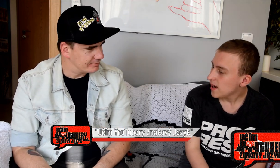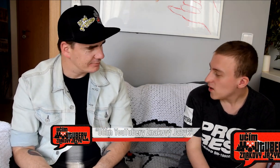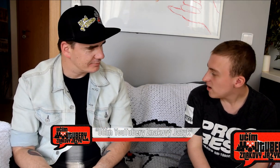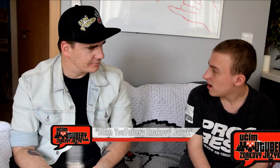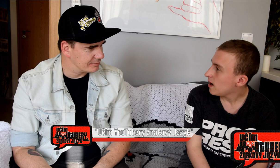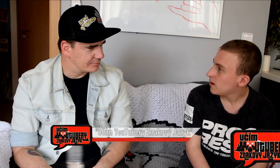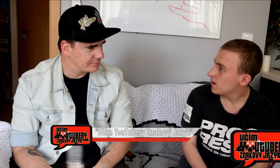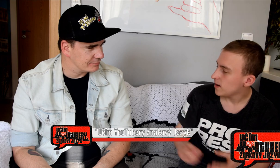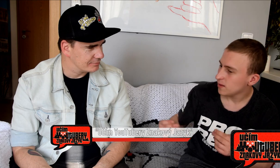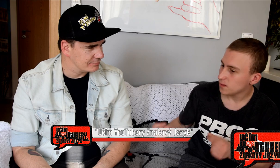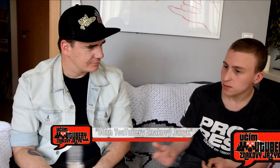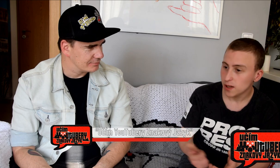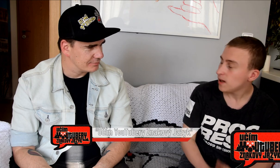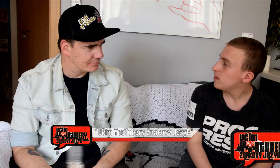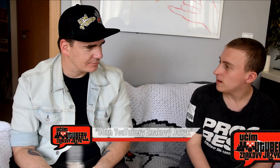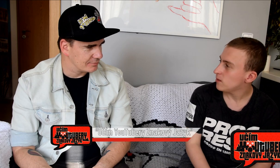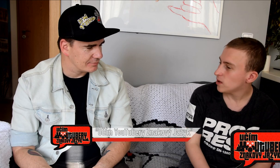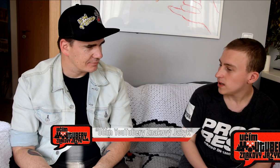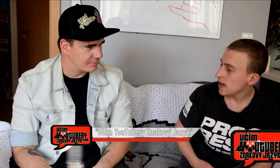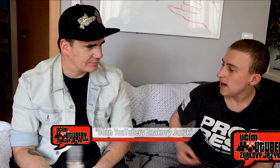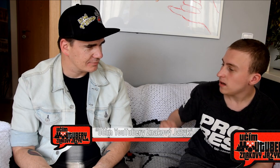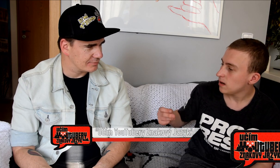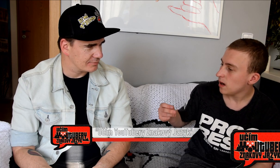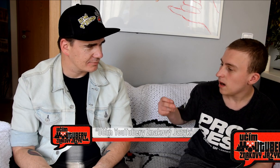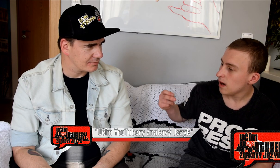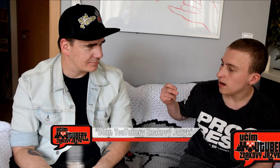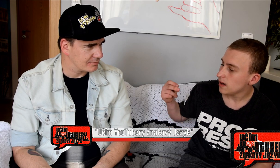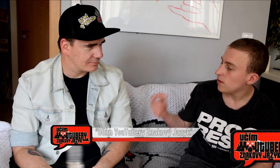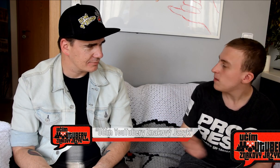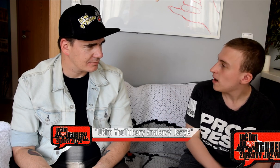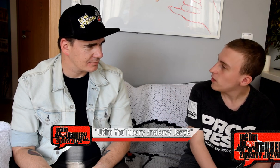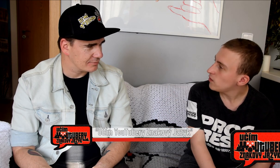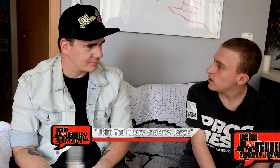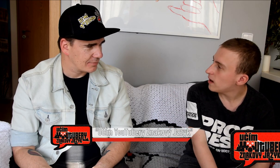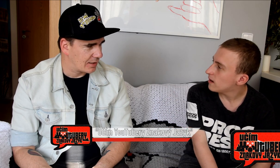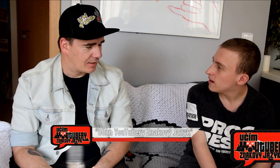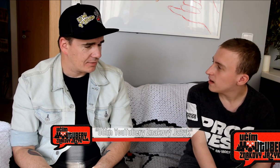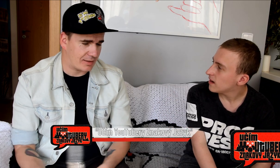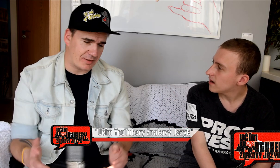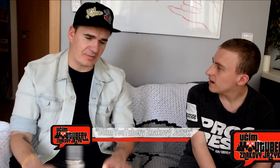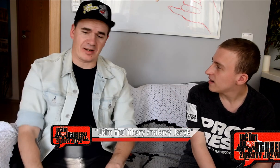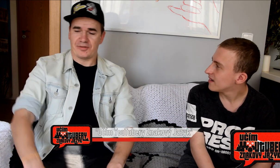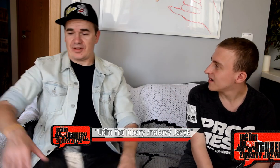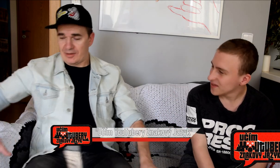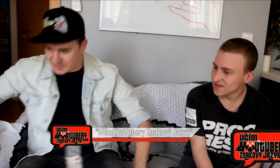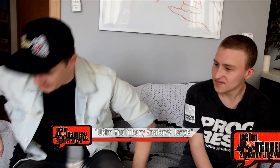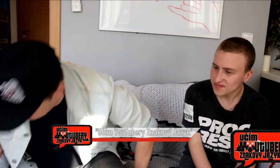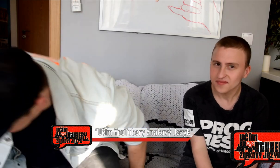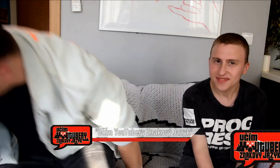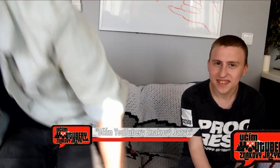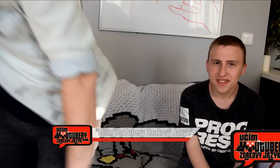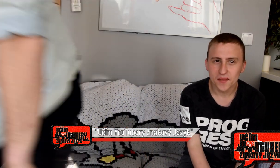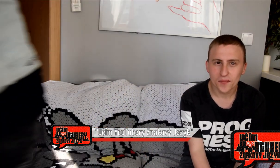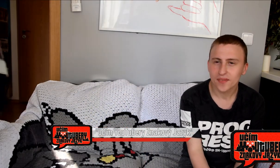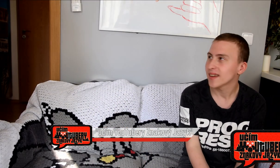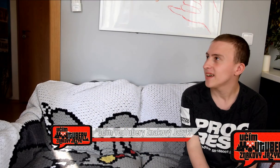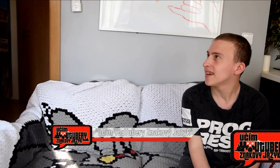Tak jo, ty jsi byl úžasnej. Zavolej mi Adolfina. Tak já budu Adolfina, dobře. Adolfine, jsi tady